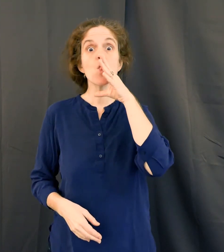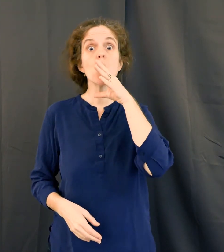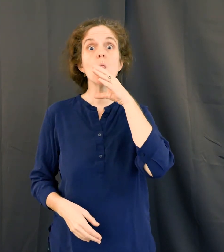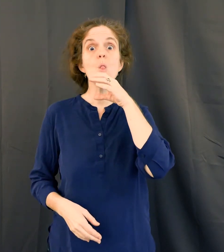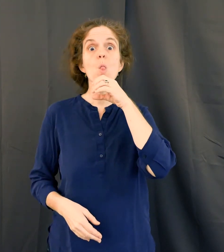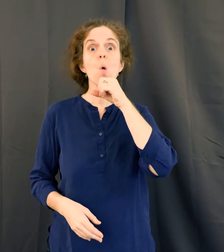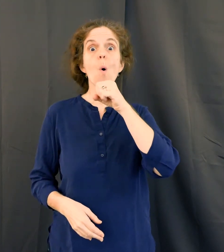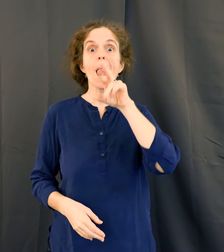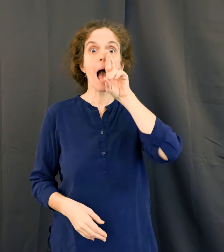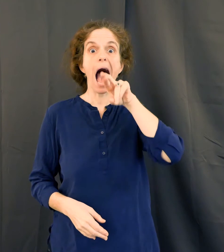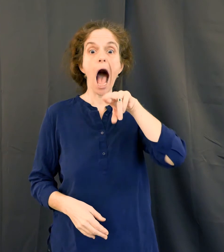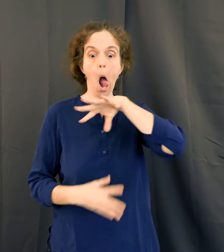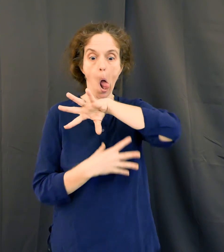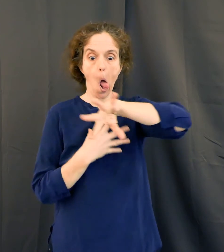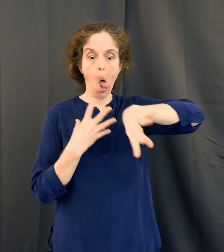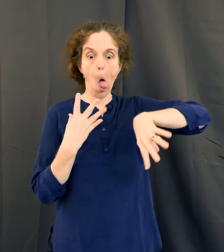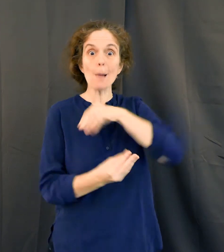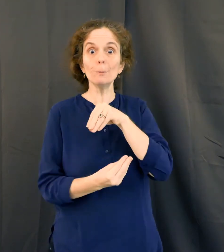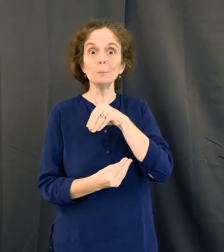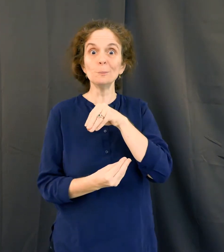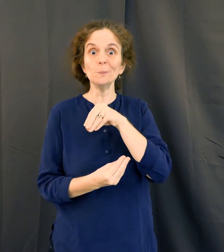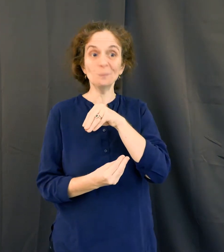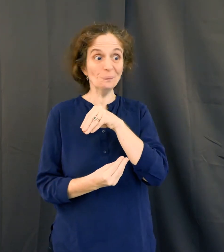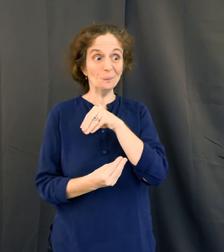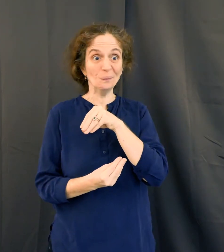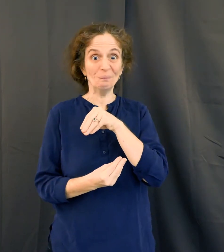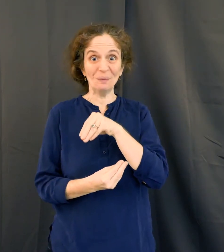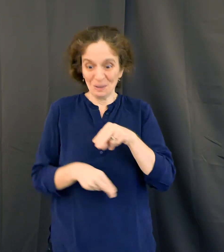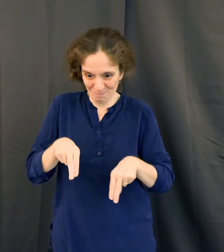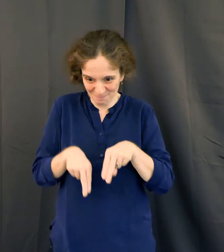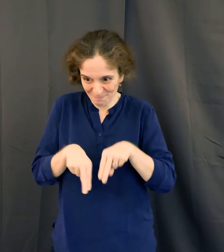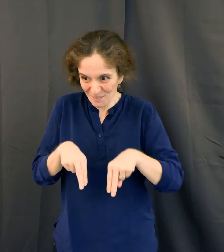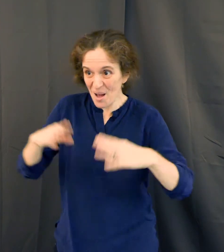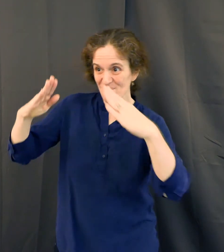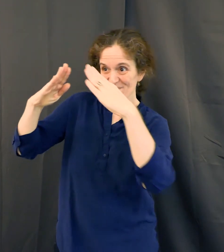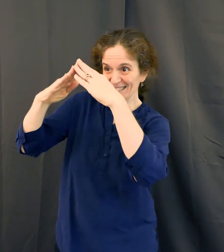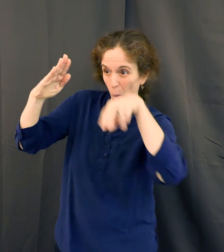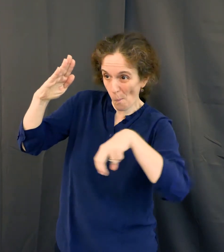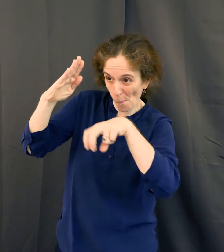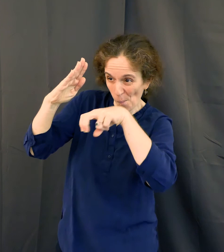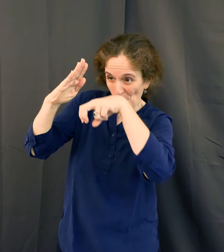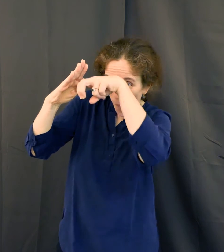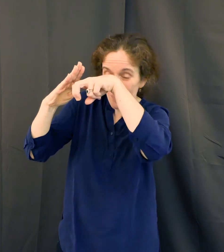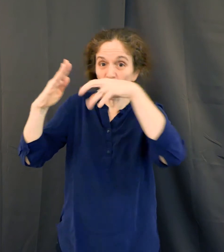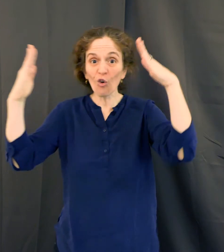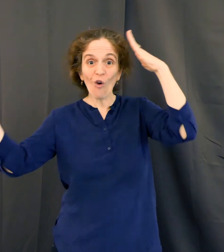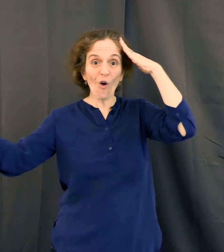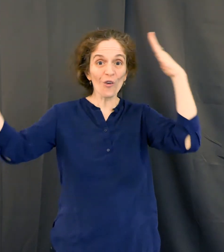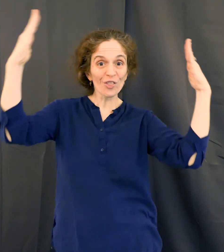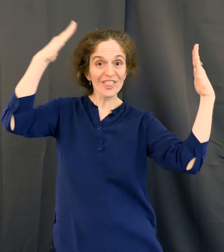Je vais me déguiser en Père Noël des rats. Vite, il rentre chez lui, il